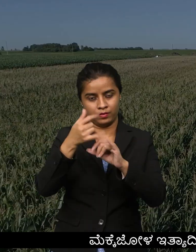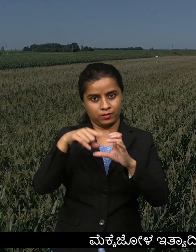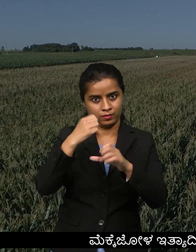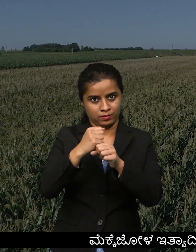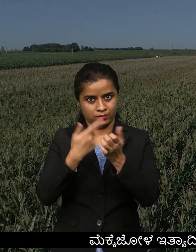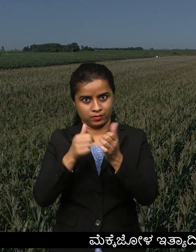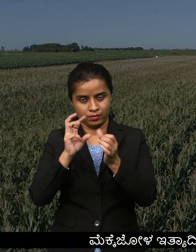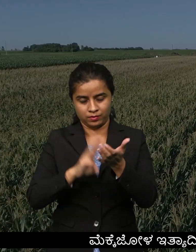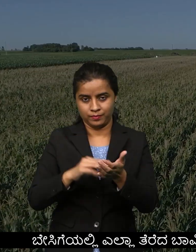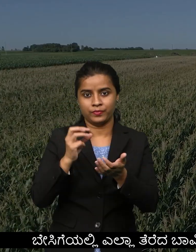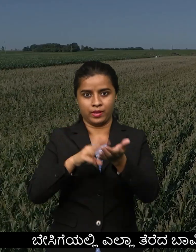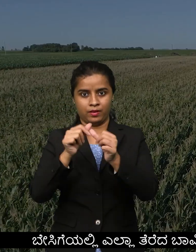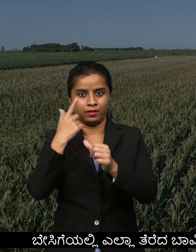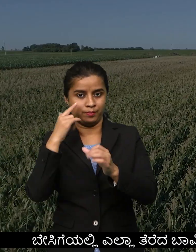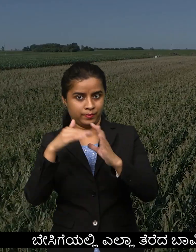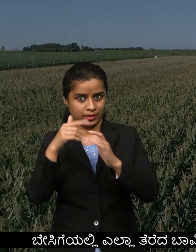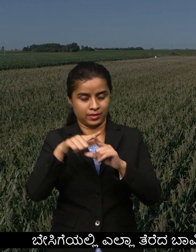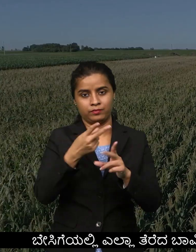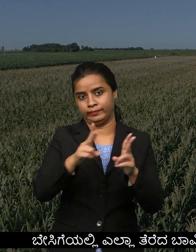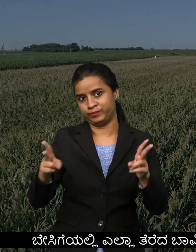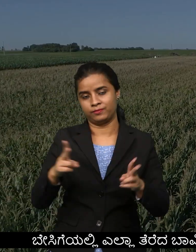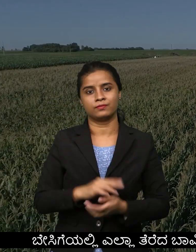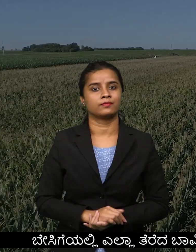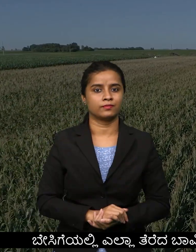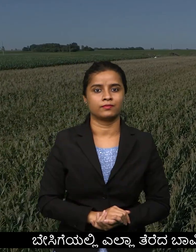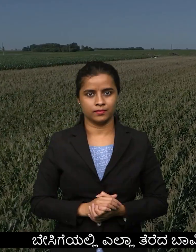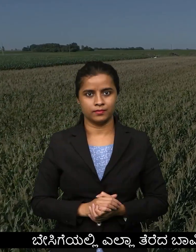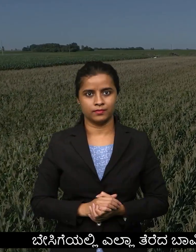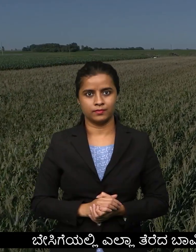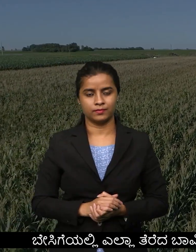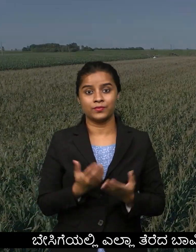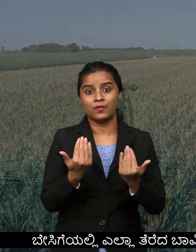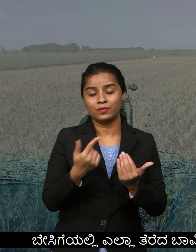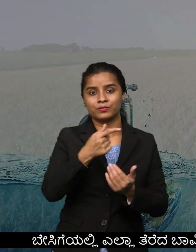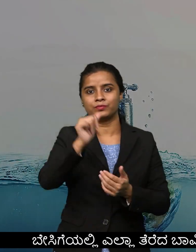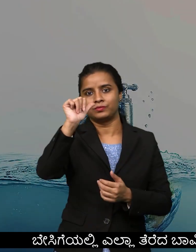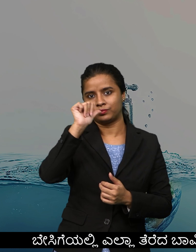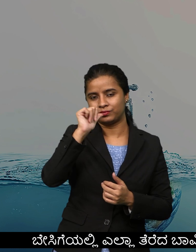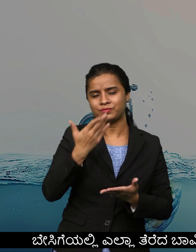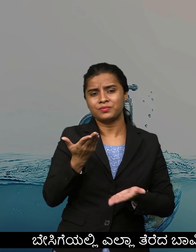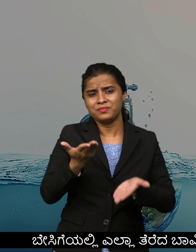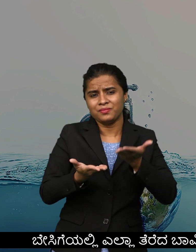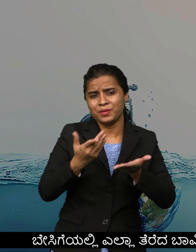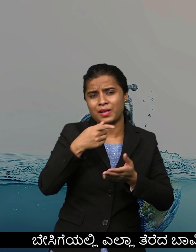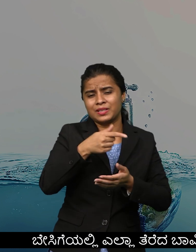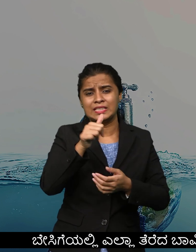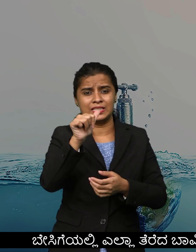ಬೆಳೆಯಬಹುದಾಗಿತ್ತು. ಬೇಸಿಗೆಯಲ್ಲಿ ಎಲ್ಲ ತೆರೆದ ಬಾವಿಗಳು ಮತ್ತು ಕೊಳವೆ ಬಾವಿಗಳು